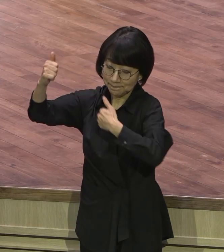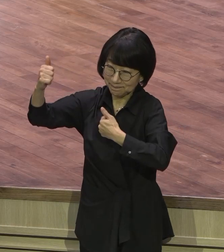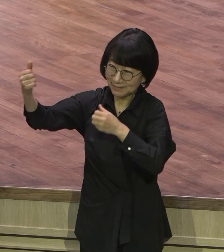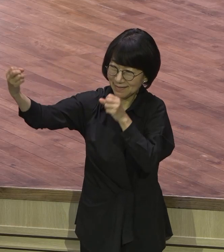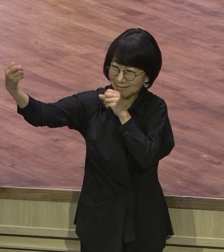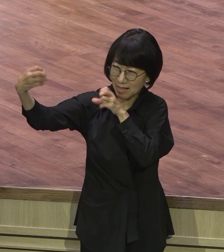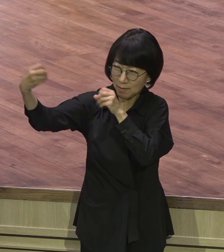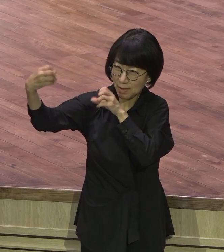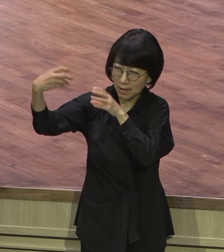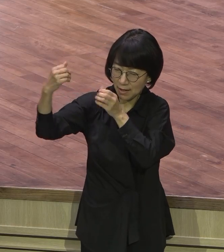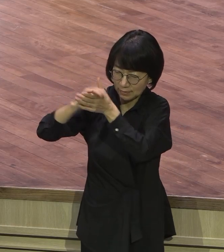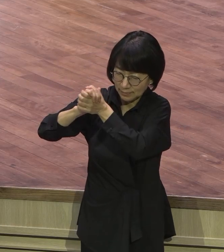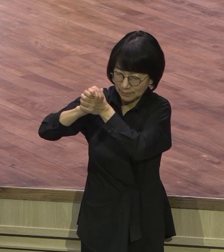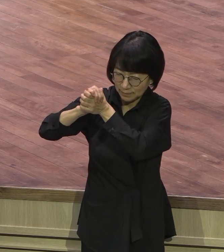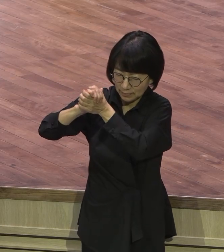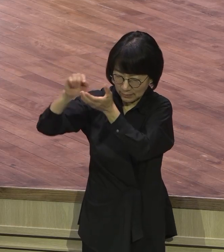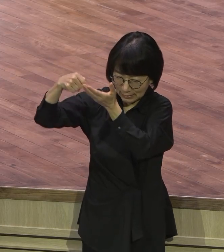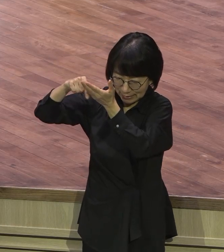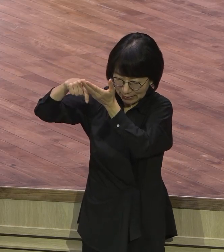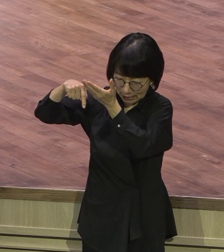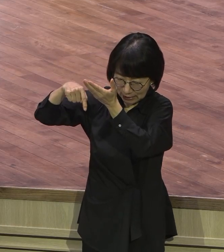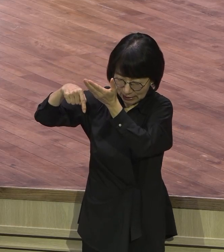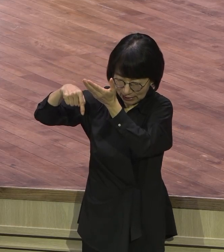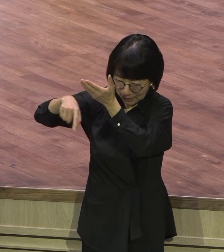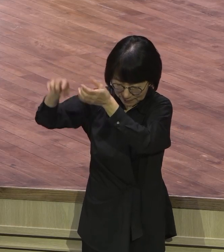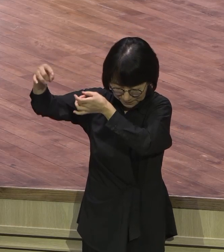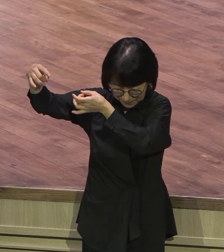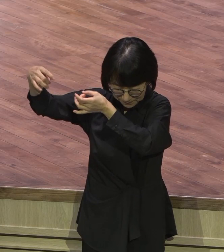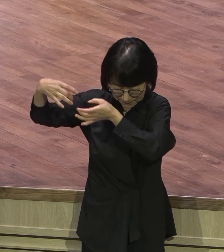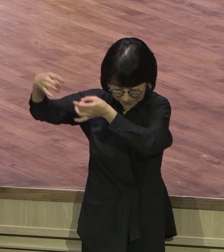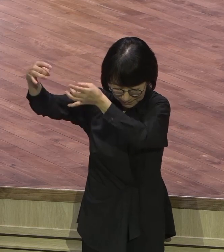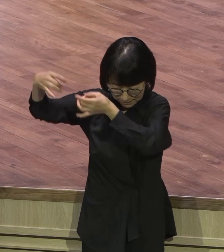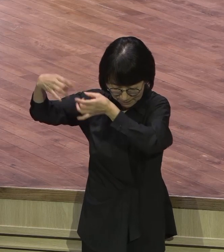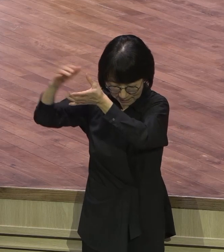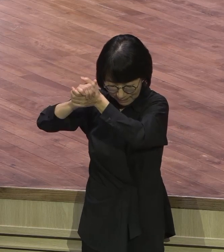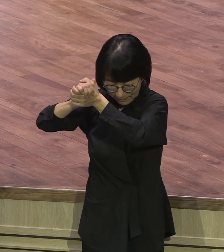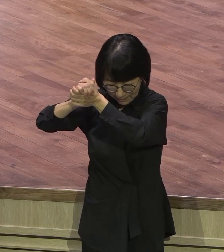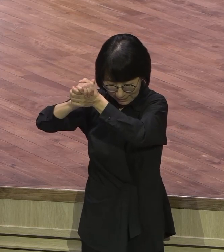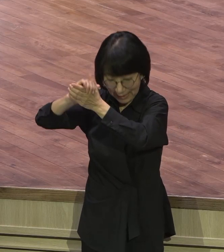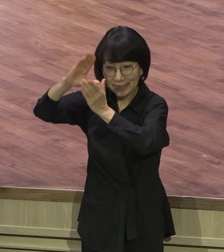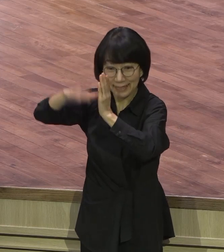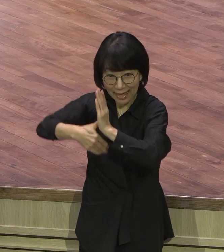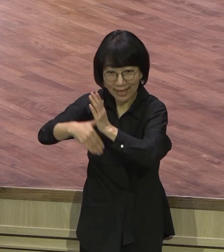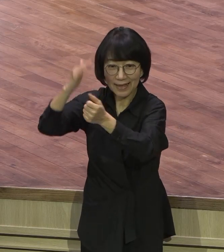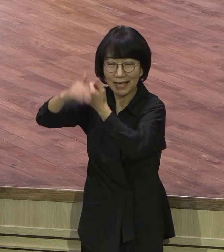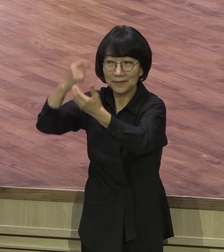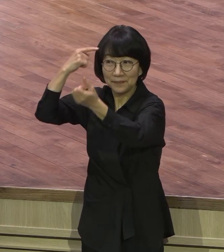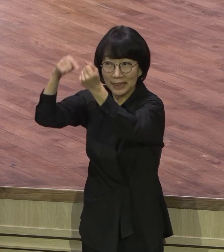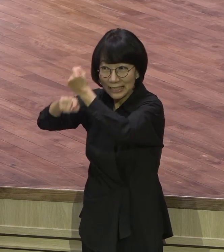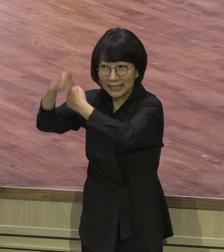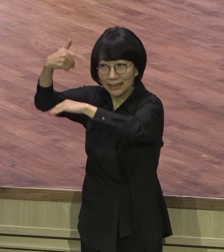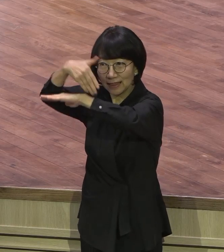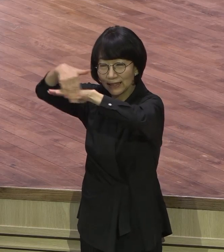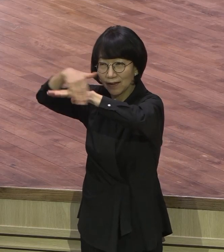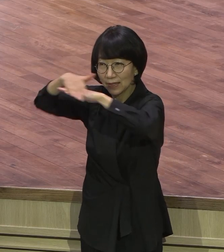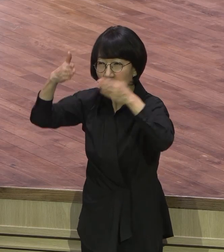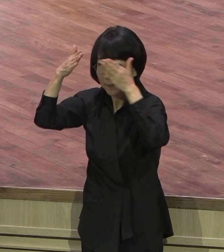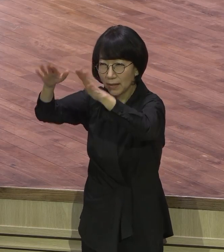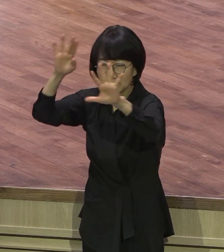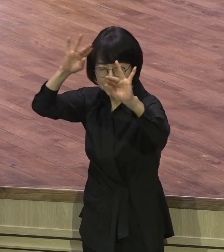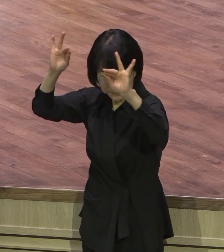기도는 깊은 묵상 기도입니다 이 기도를 통해서 하나님의 뜻과 교획에 온전히 방향을 맞춘